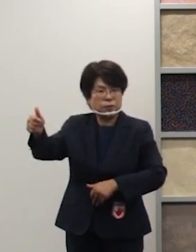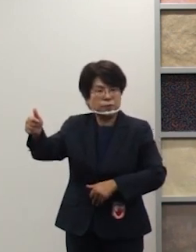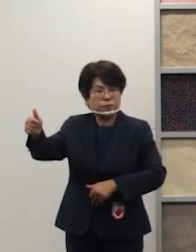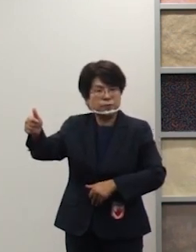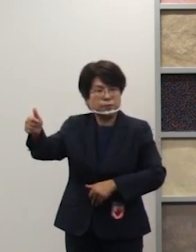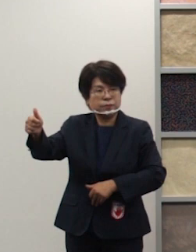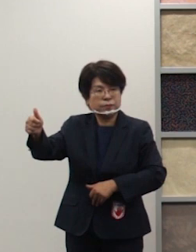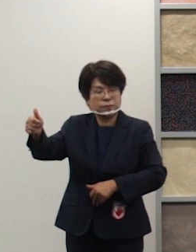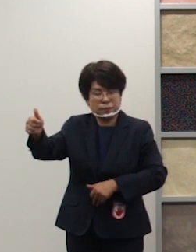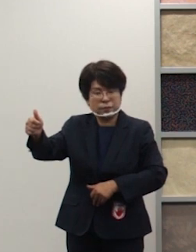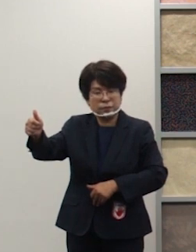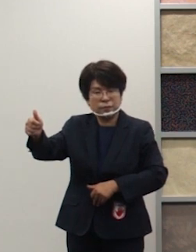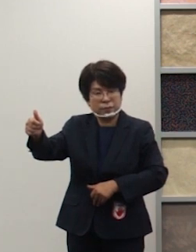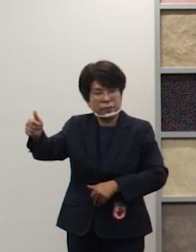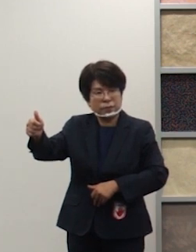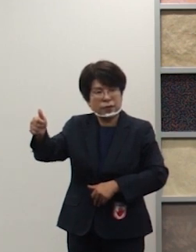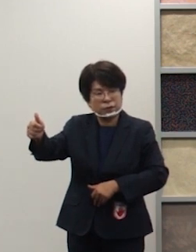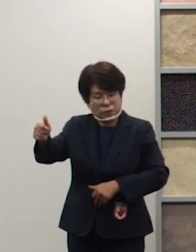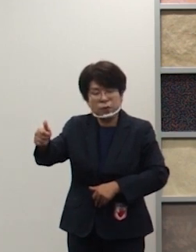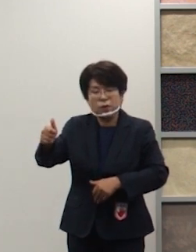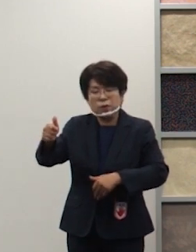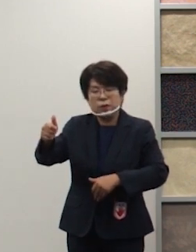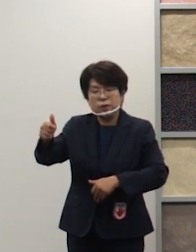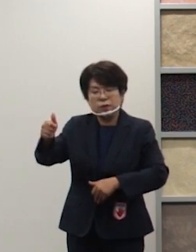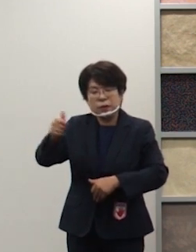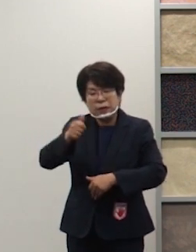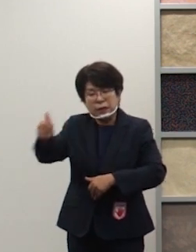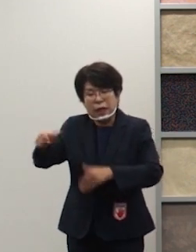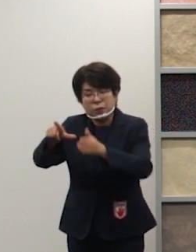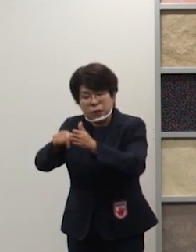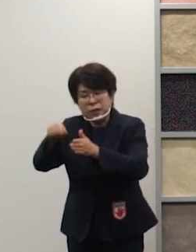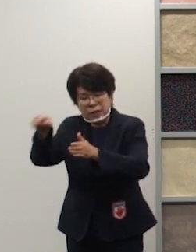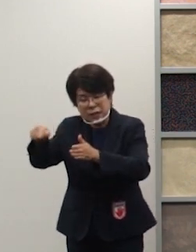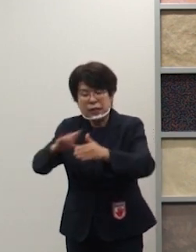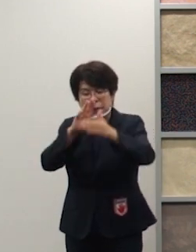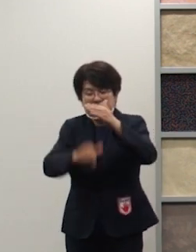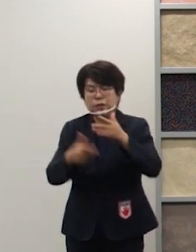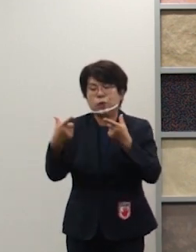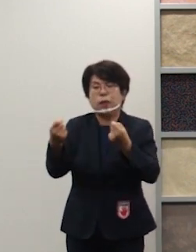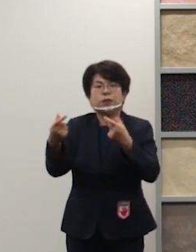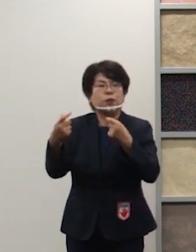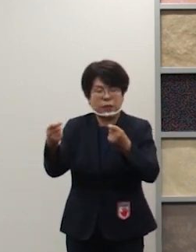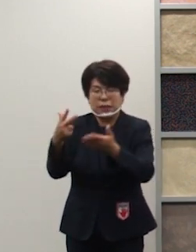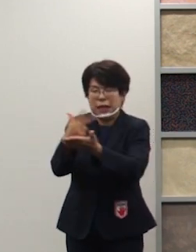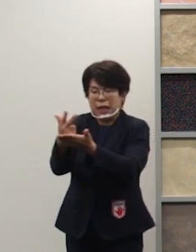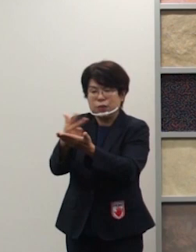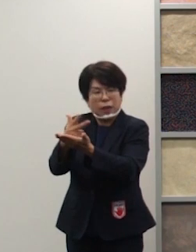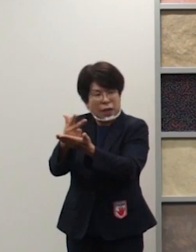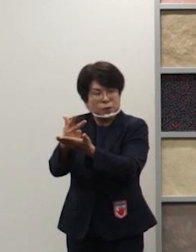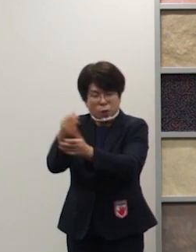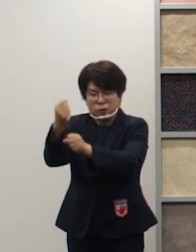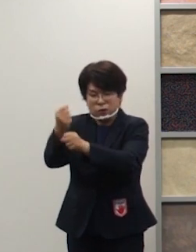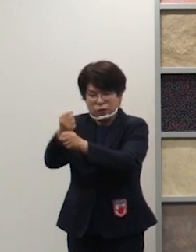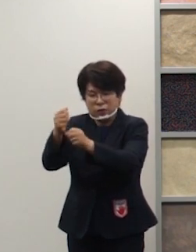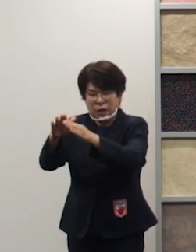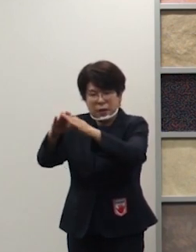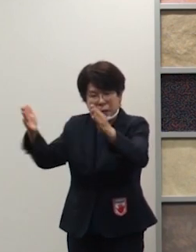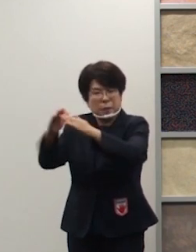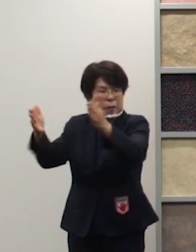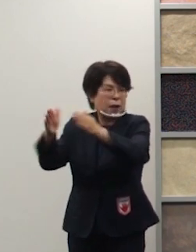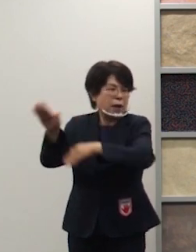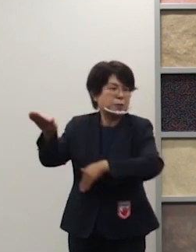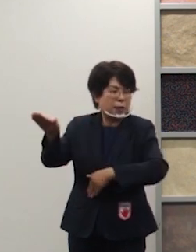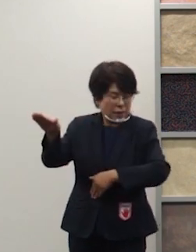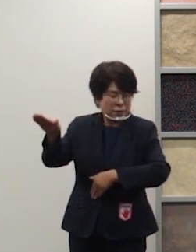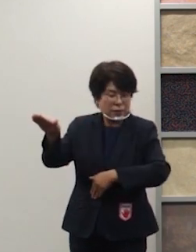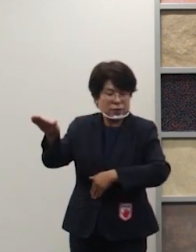梨県の後追いかけるようにしてどこもガイドラインを導入してますけれども、やっぱその禁止した上でのガイドラインだな、やっ